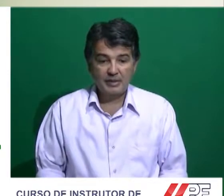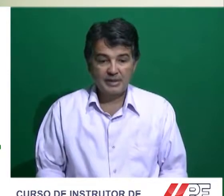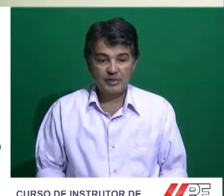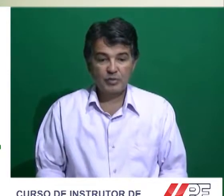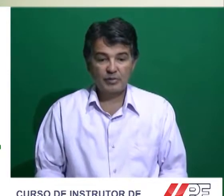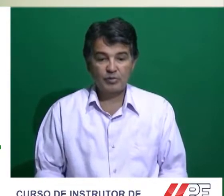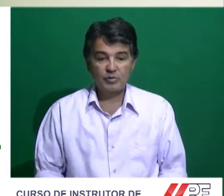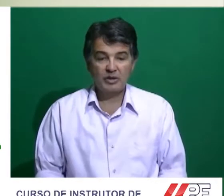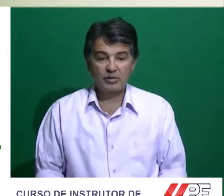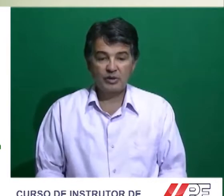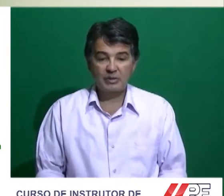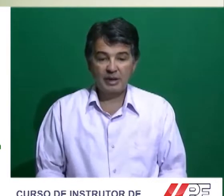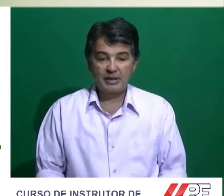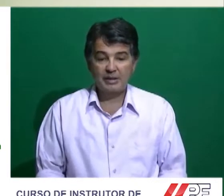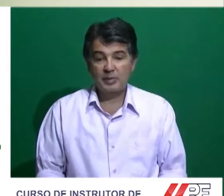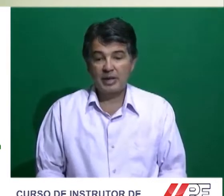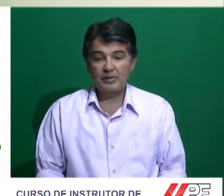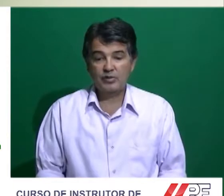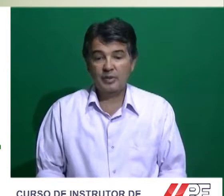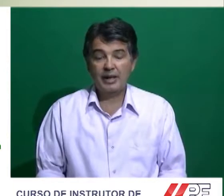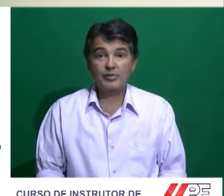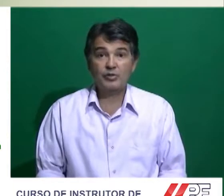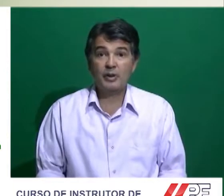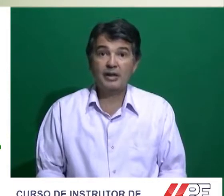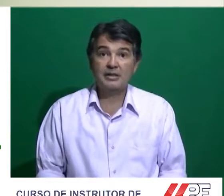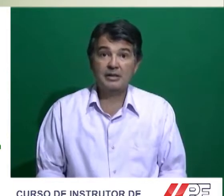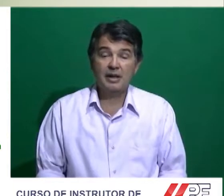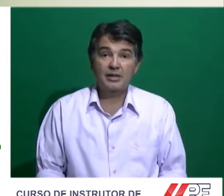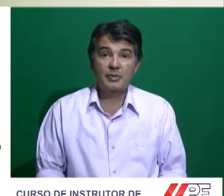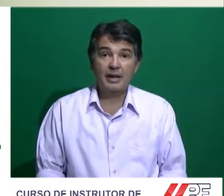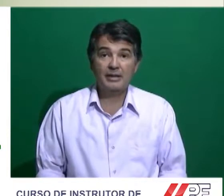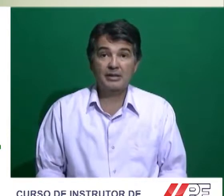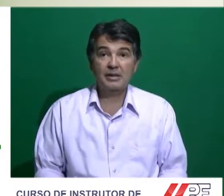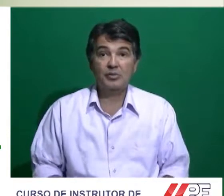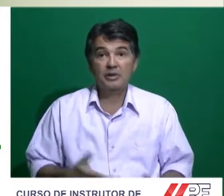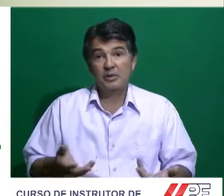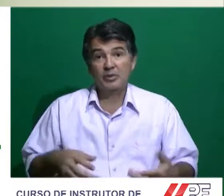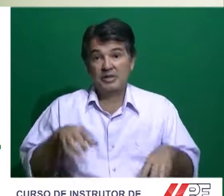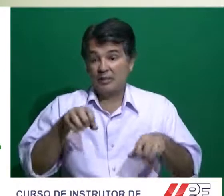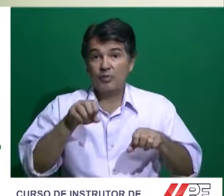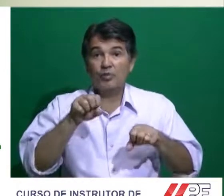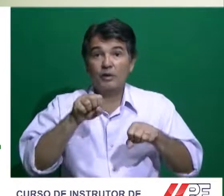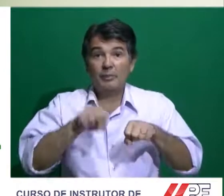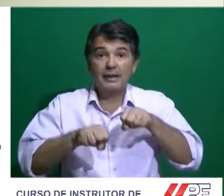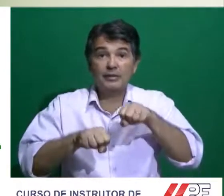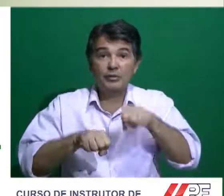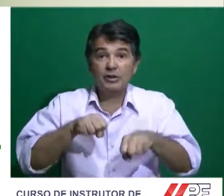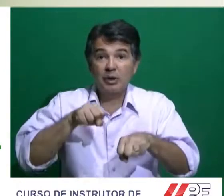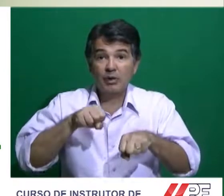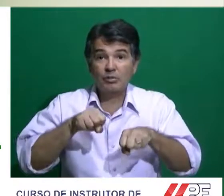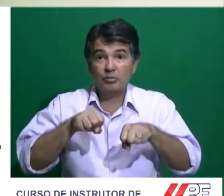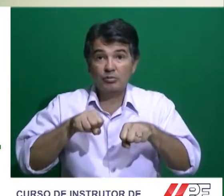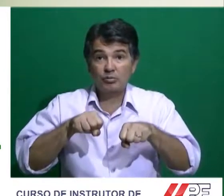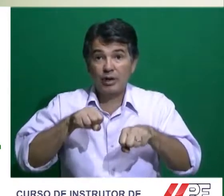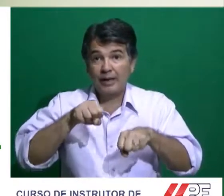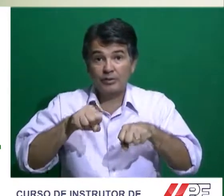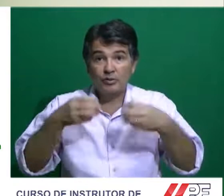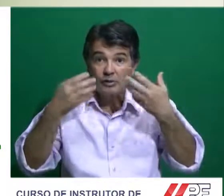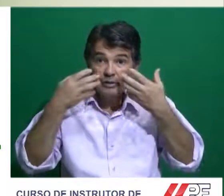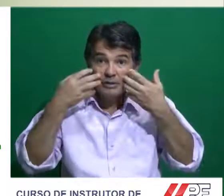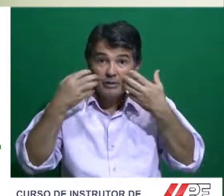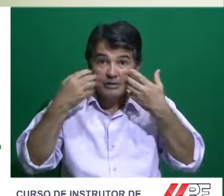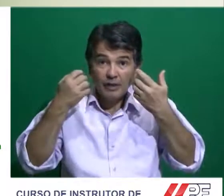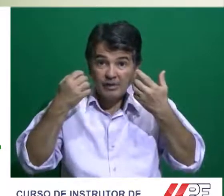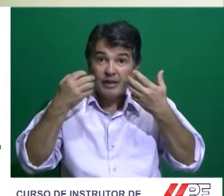mãos que representam membros humanos ou animais. As pernas, braços, os pés, as patas. Então, por exemplo, pata do animal, um